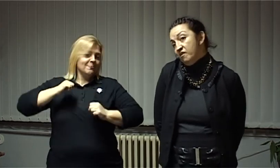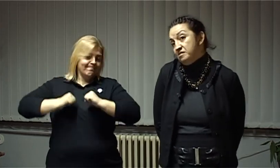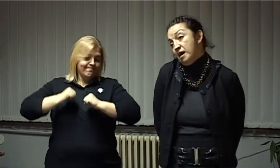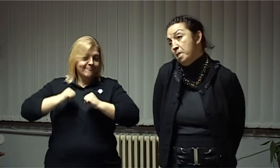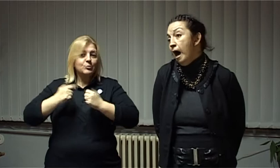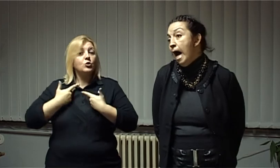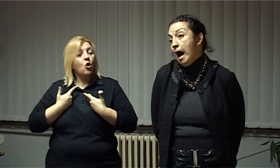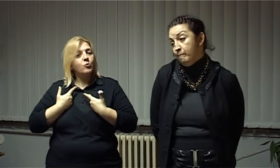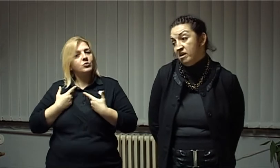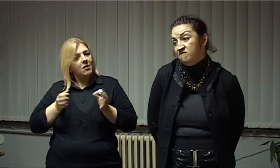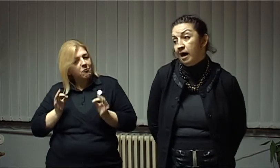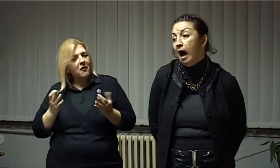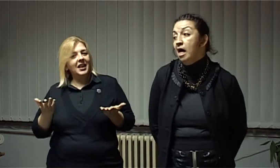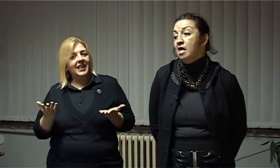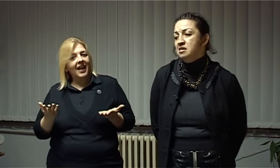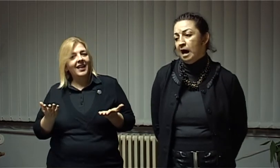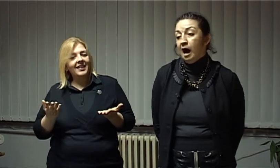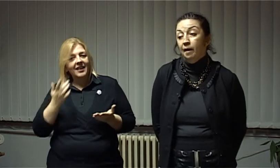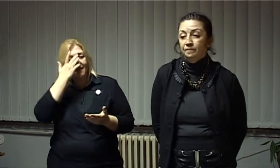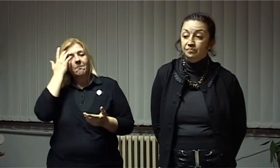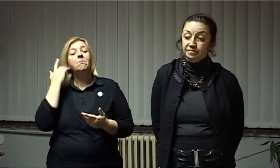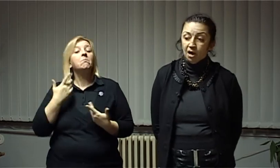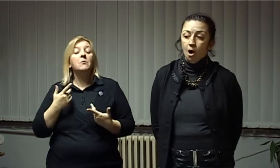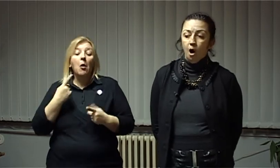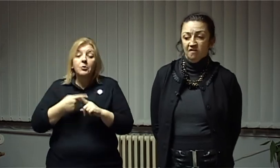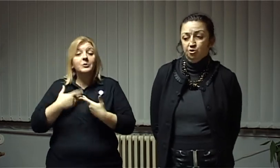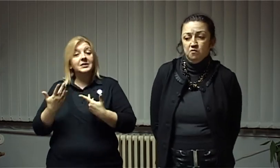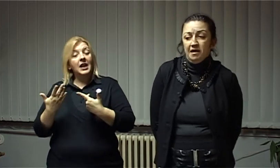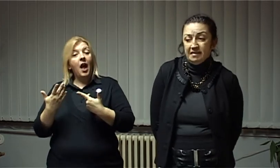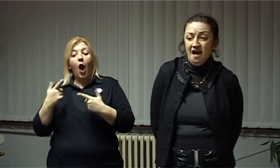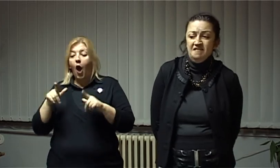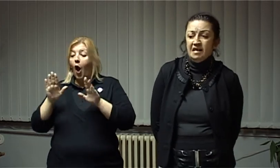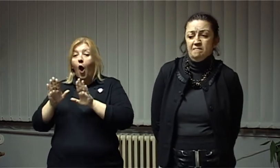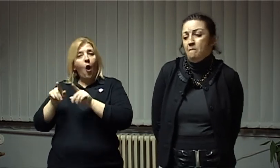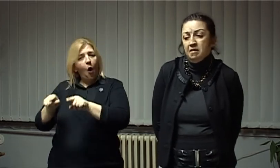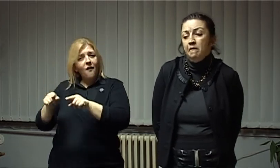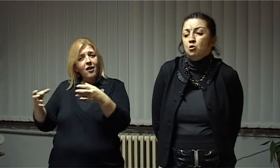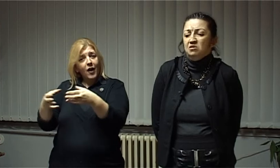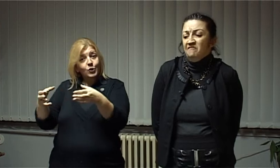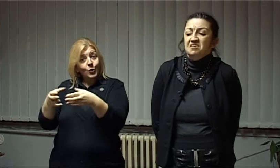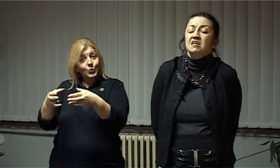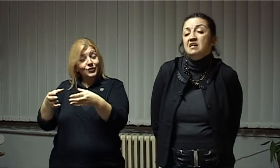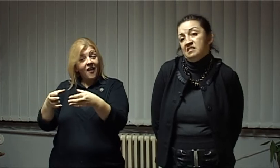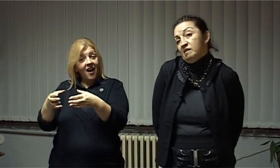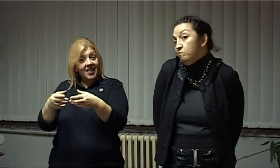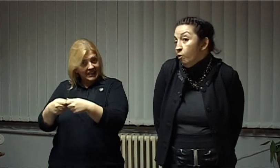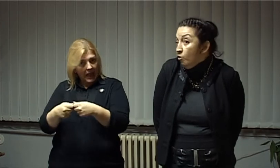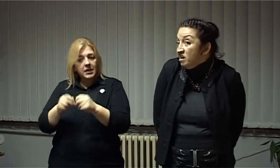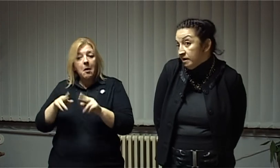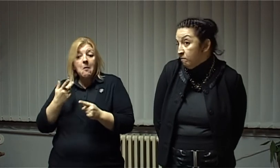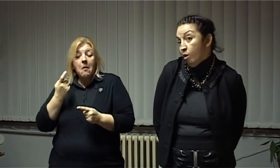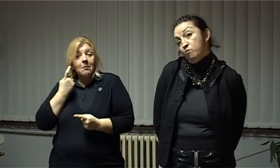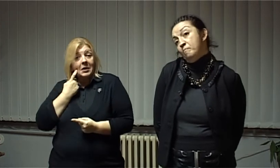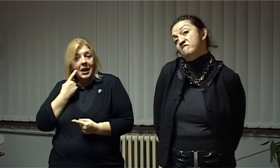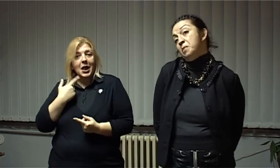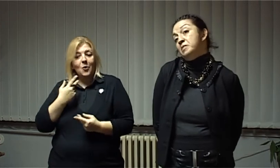sposobnosti, kvalitete, a pre svega i da ova društvena zajednica ima priliku da vidi